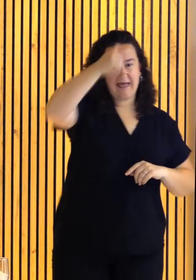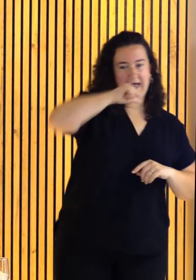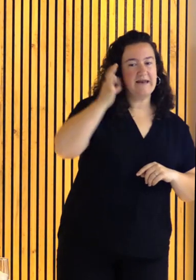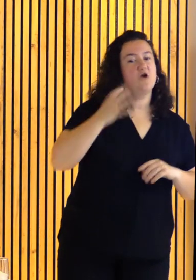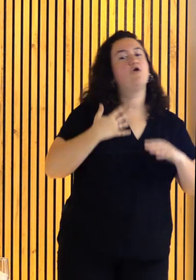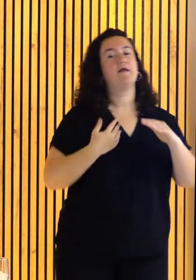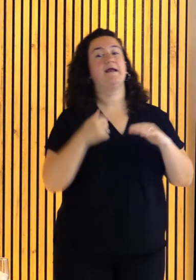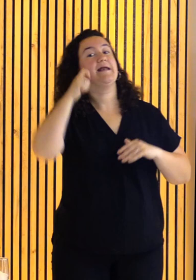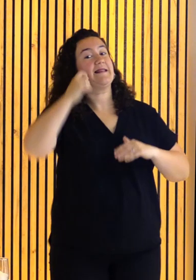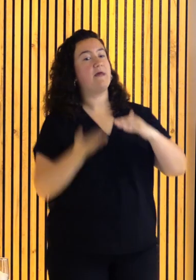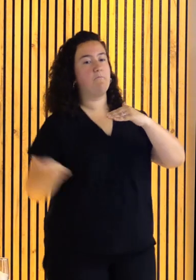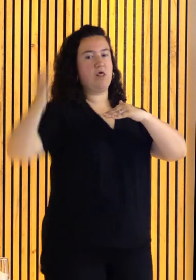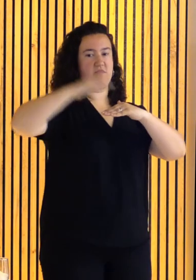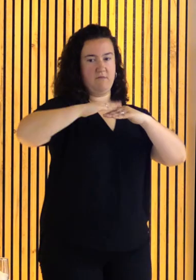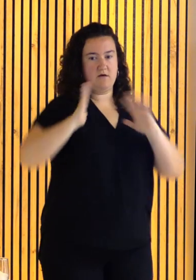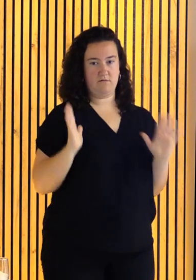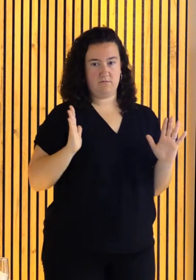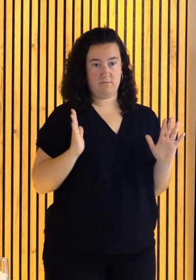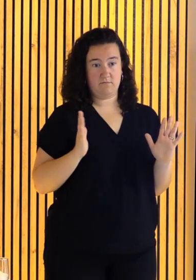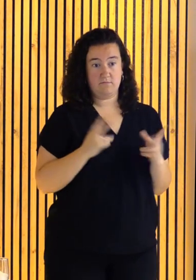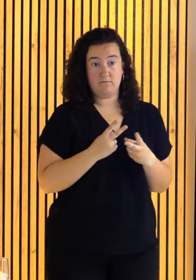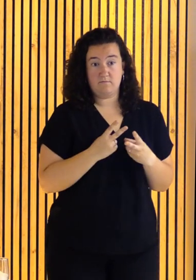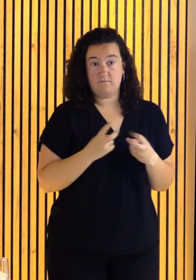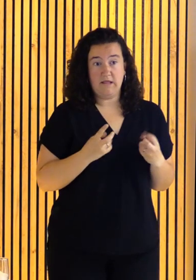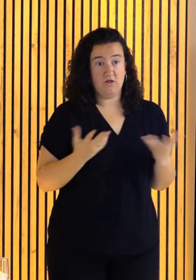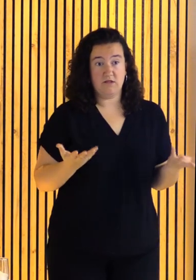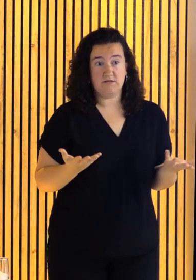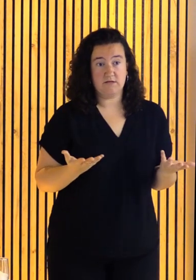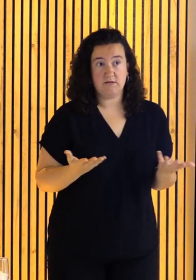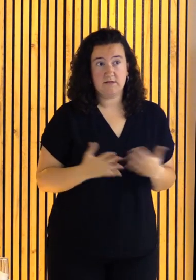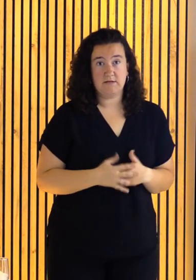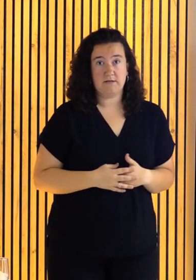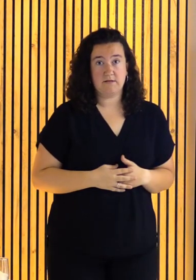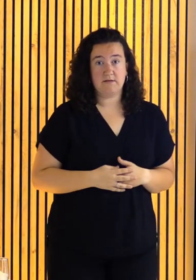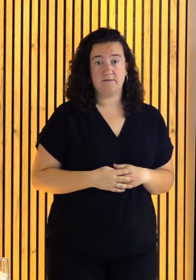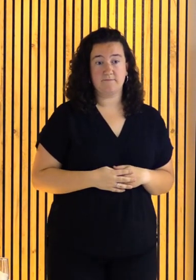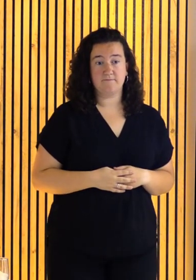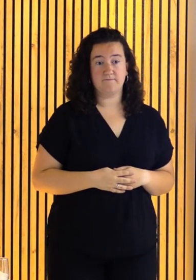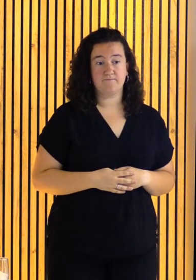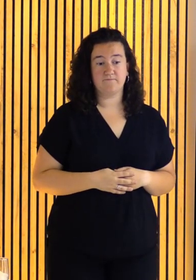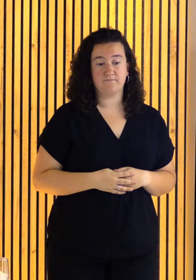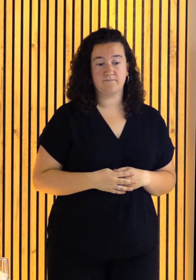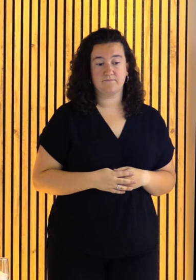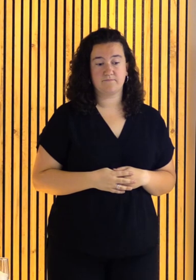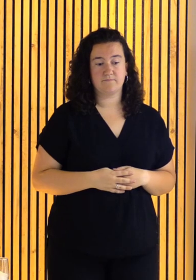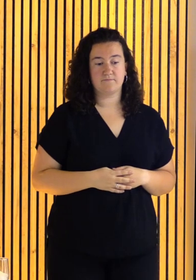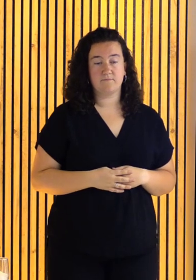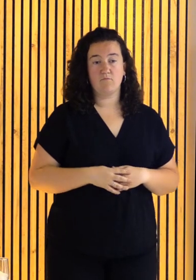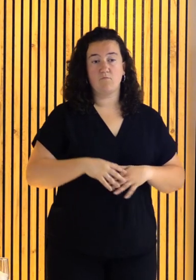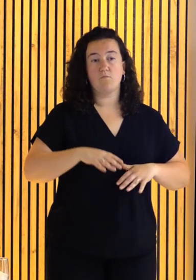feminismoak edo generoa zein proban jartzen duten